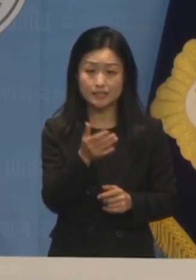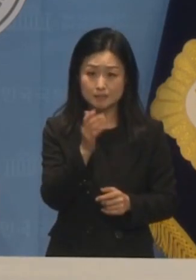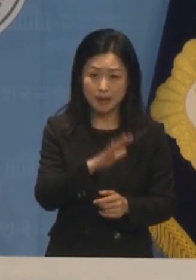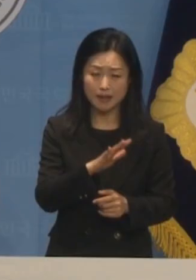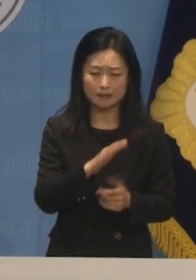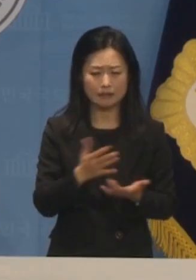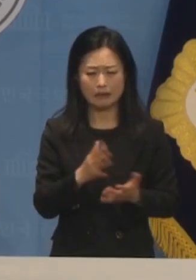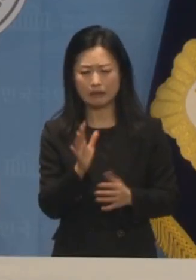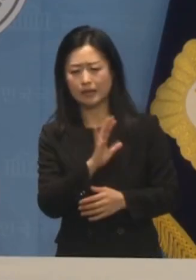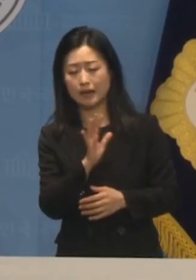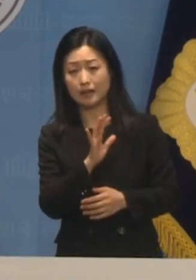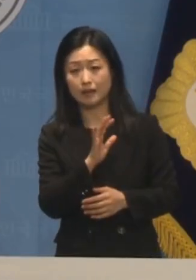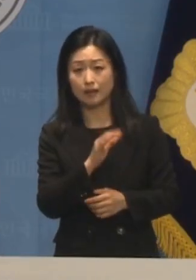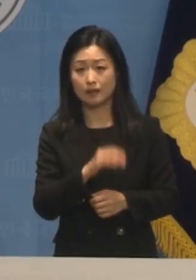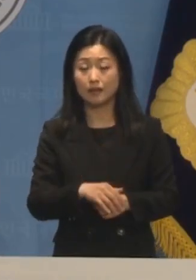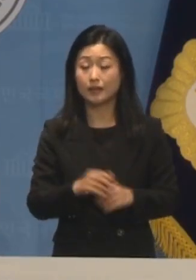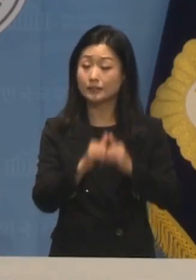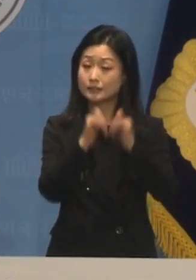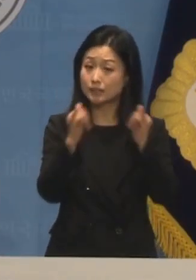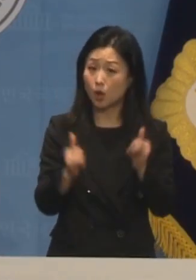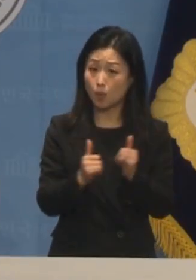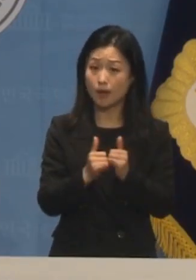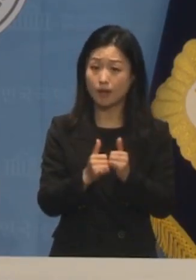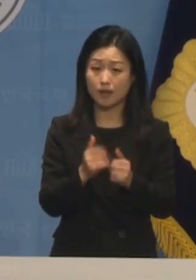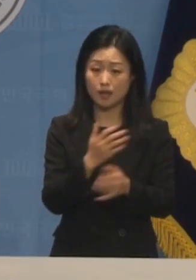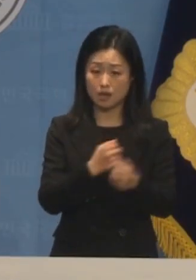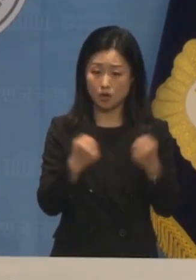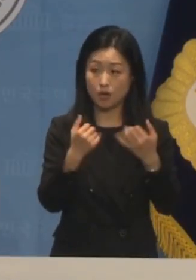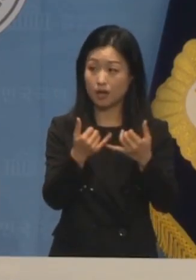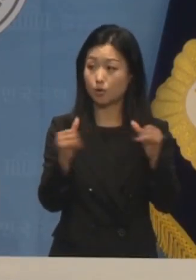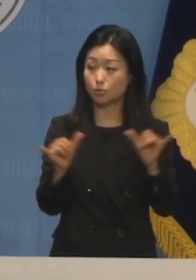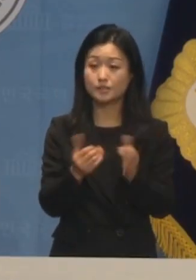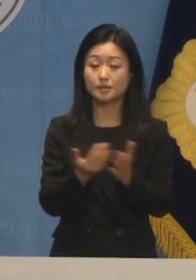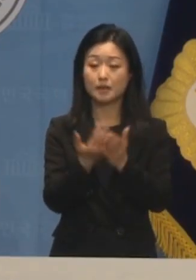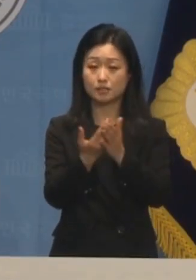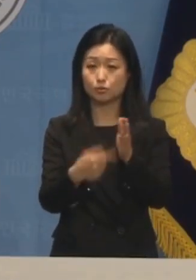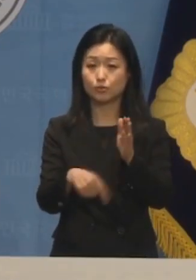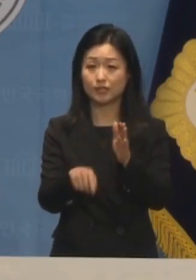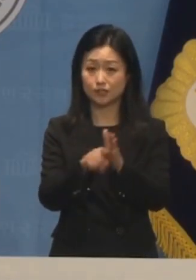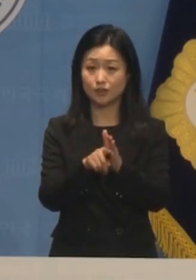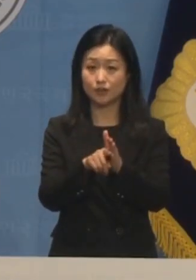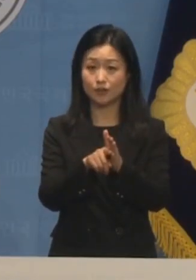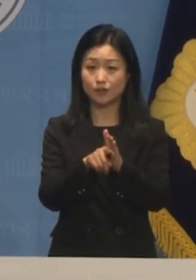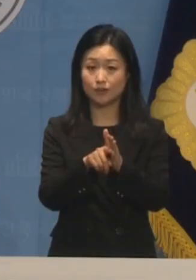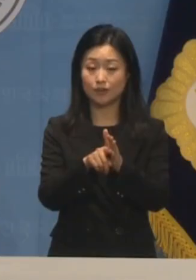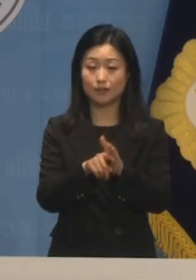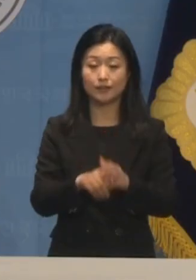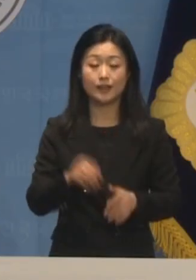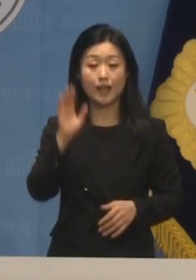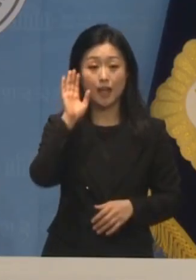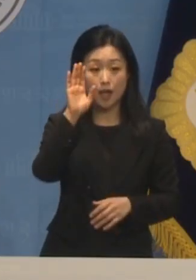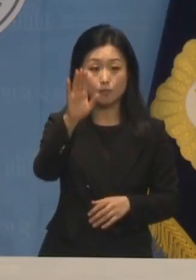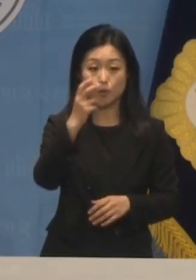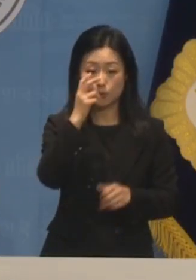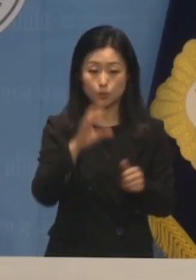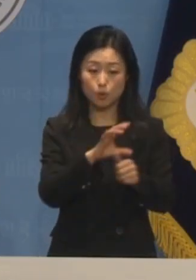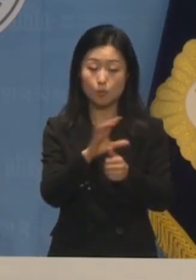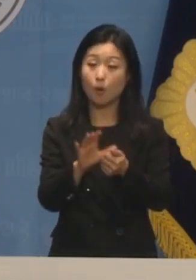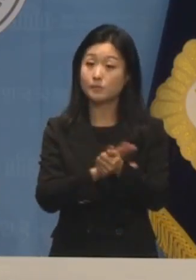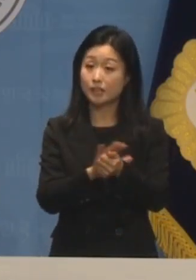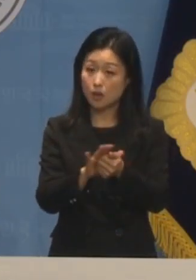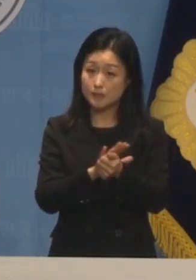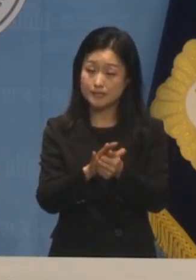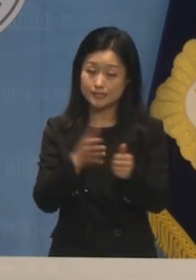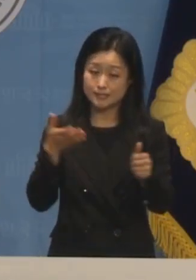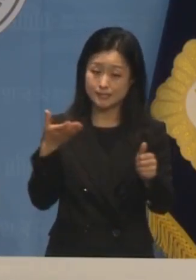꺼리고 있습니다. 우리 사회가 건강한 공동체로 계속 발전해 나가기 위해서는 지속 가능한 돌봄 서비스